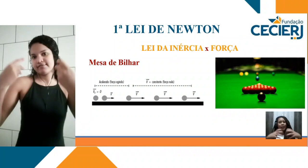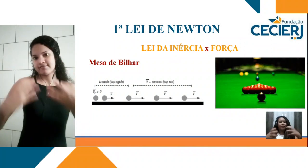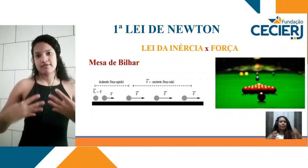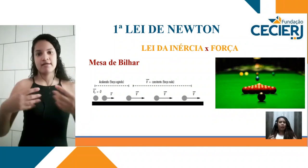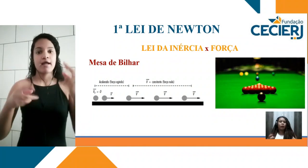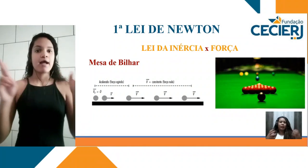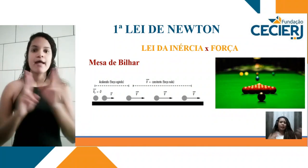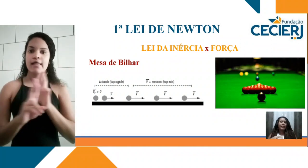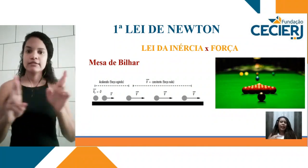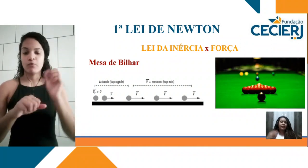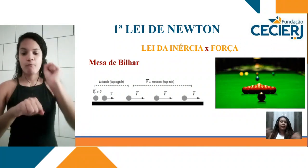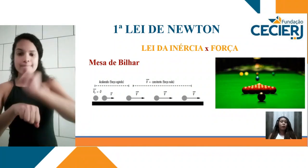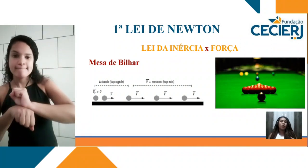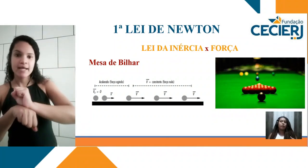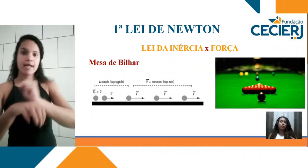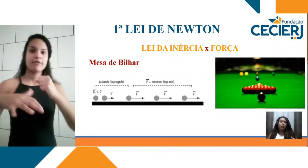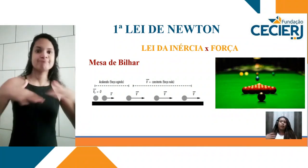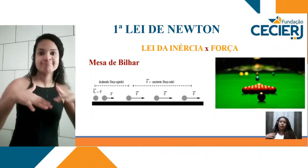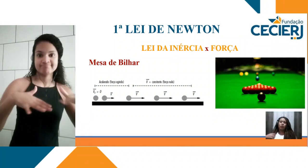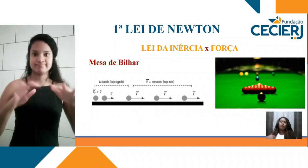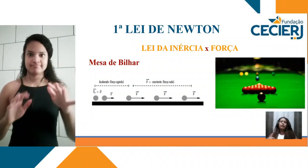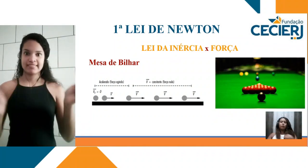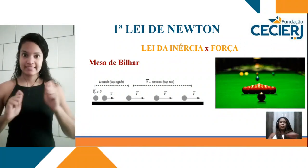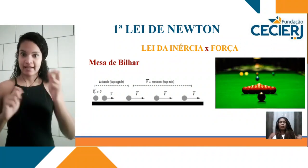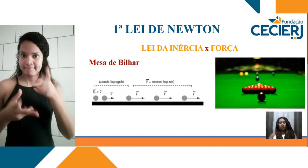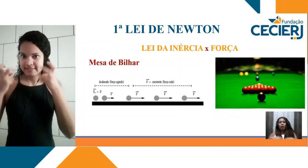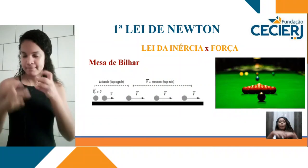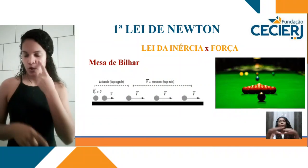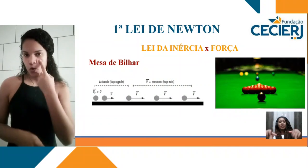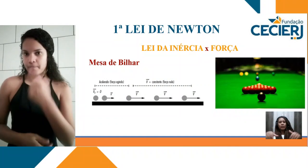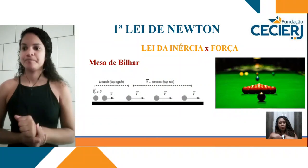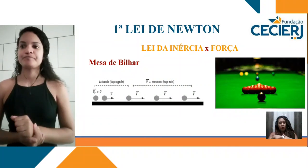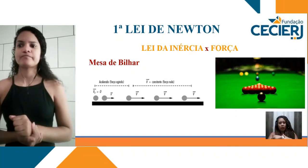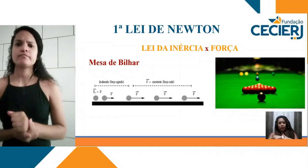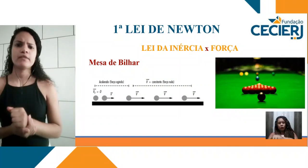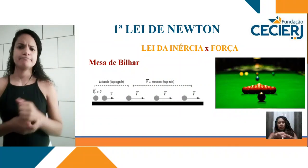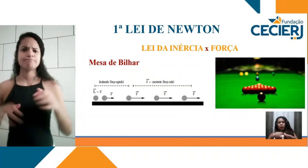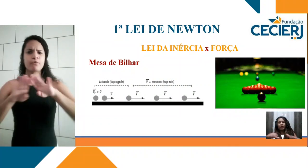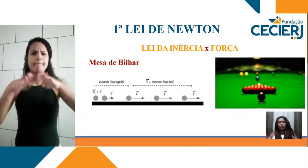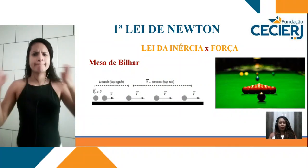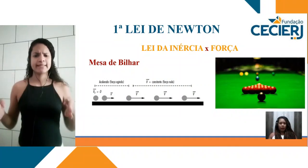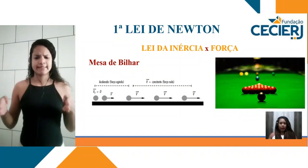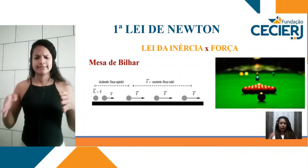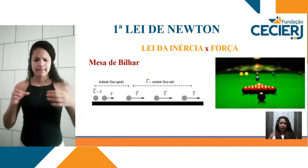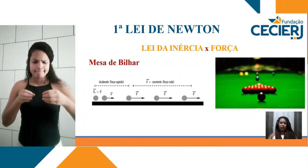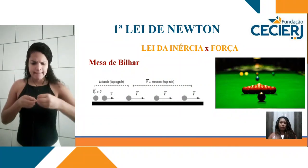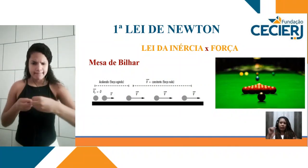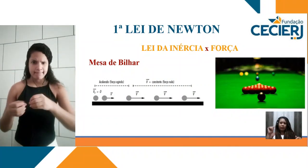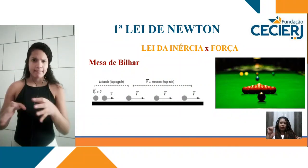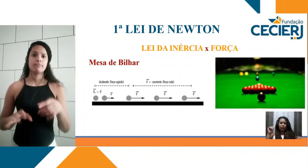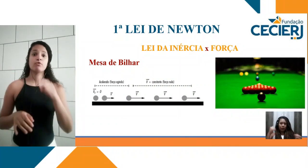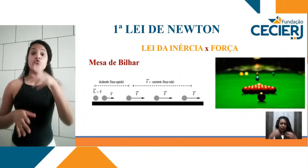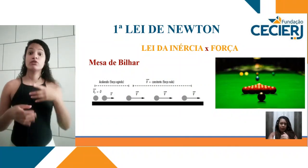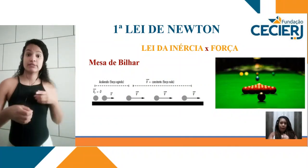essa relação entre inércia e força. Então a gente tem o exemplo seguinte. Mesa de sinuca, todas as bolinhas estão colocadas lá,